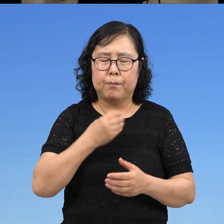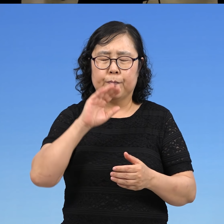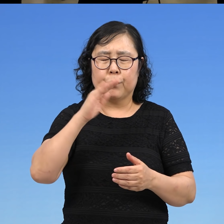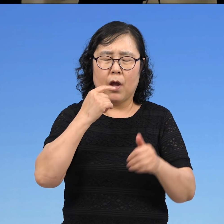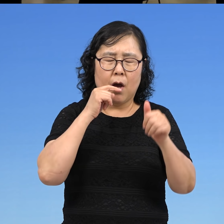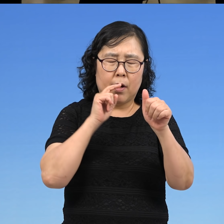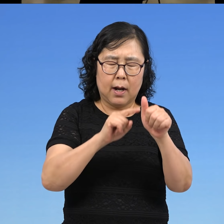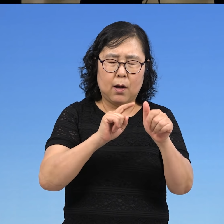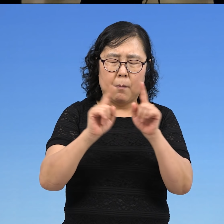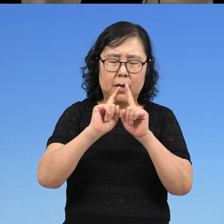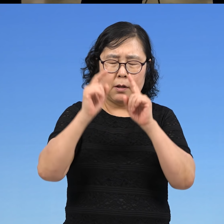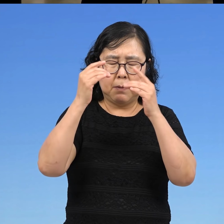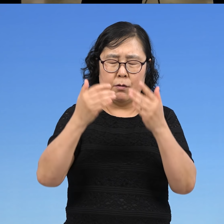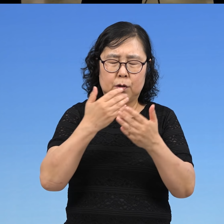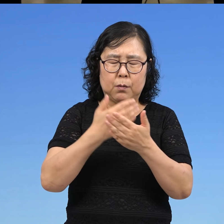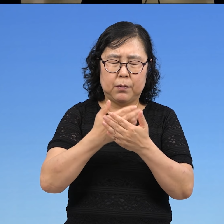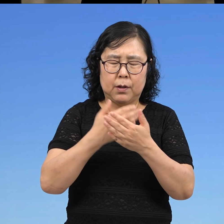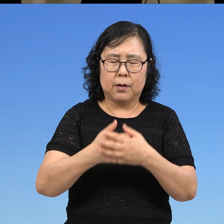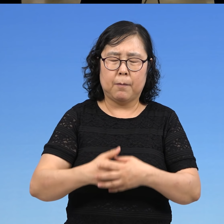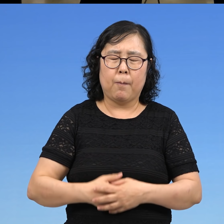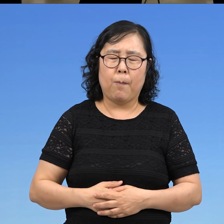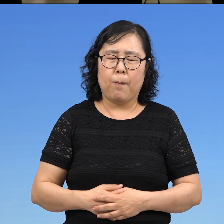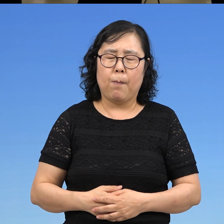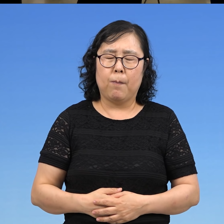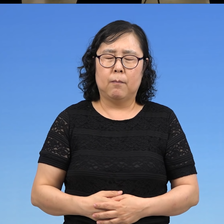가더라도 말씀하여 주시길 원합니다